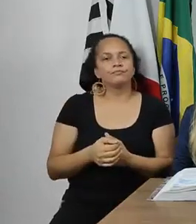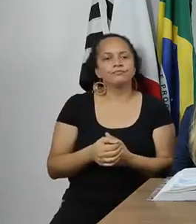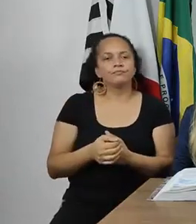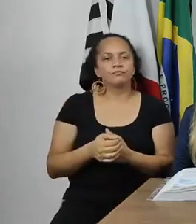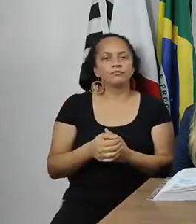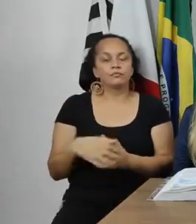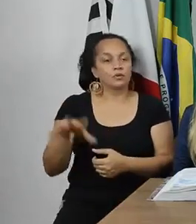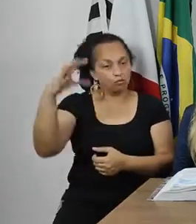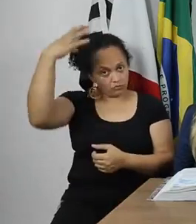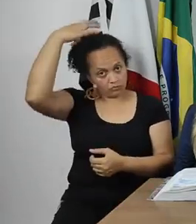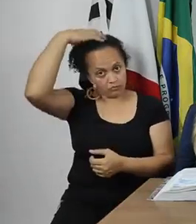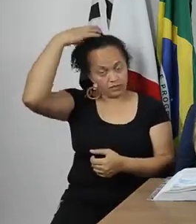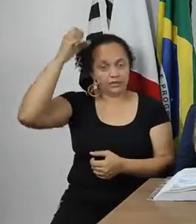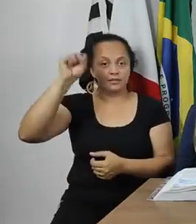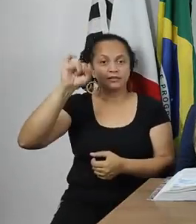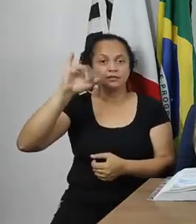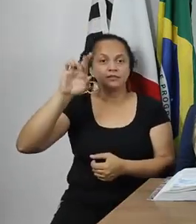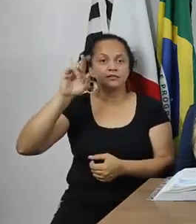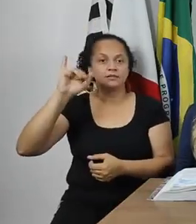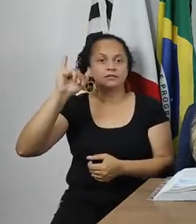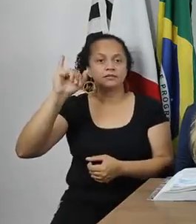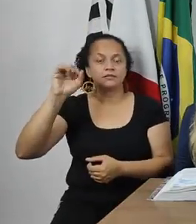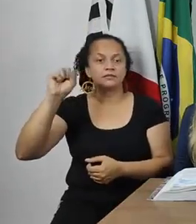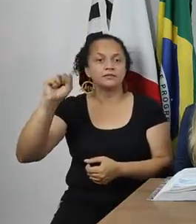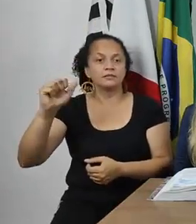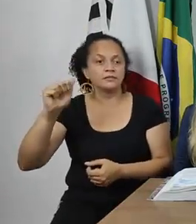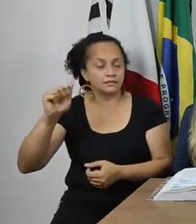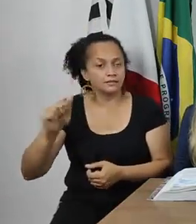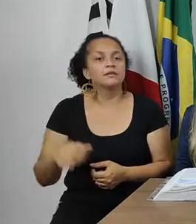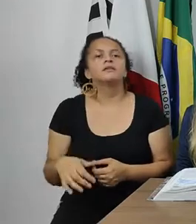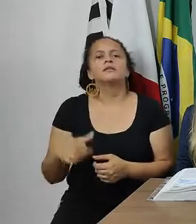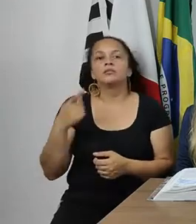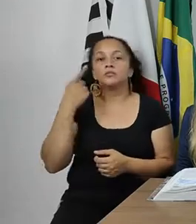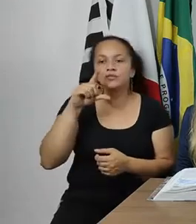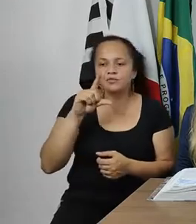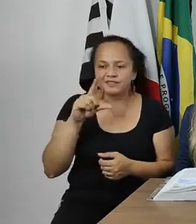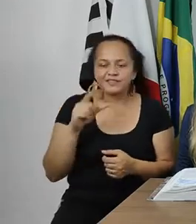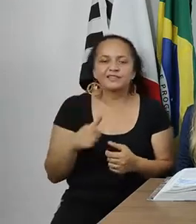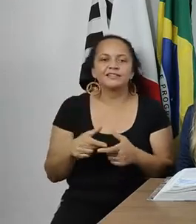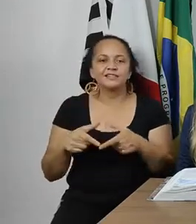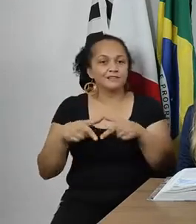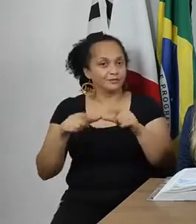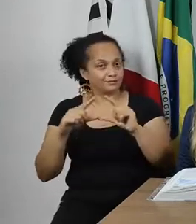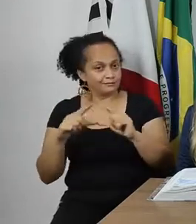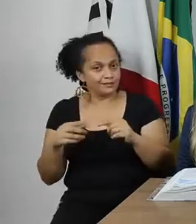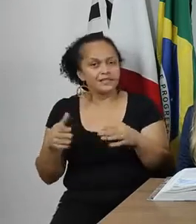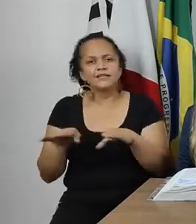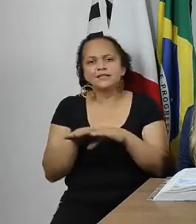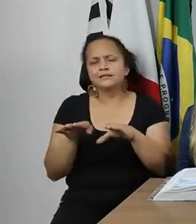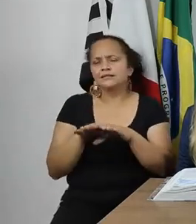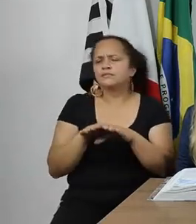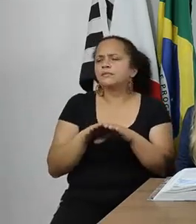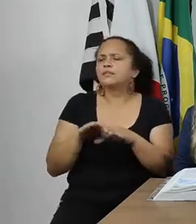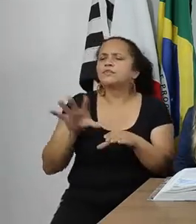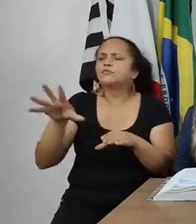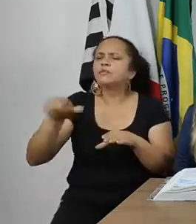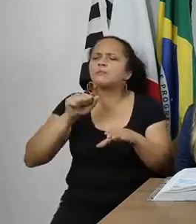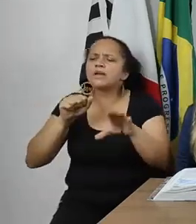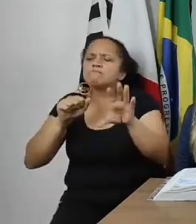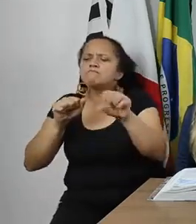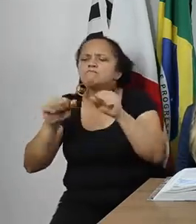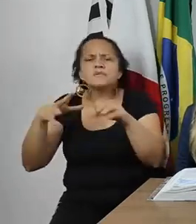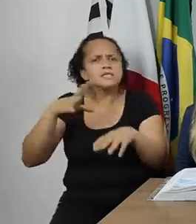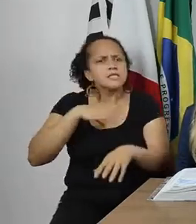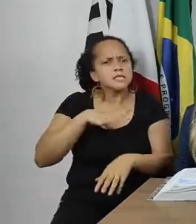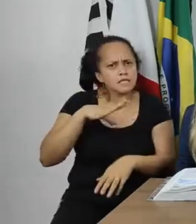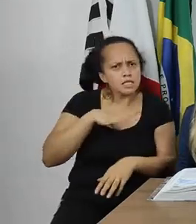ele conquistou Israel e estava conquistando Judá, e foi tomando cidade por cidade,